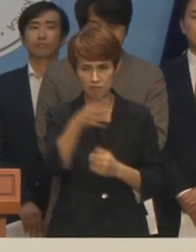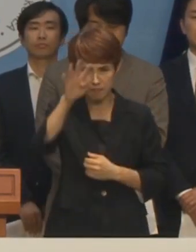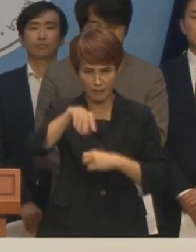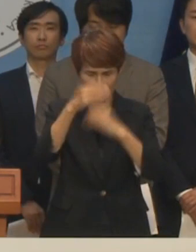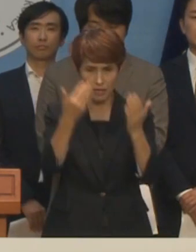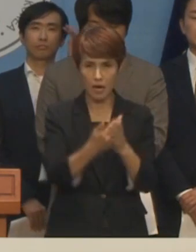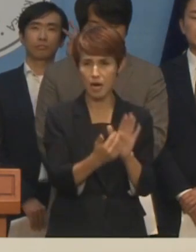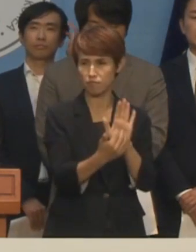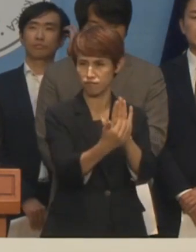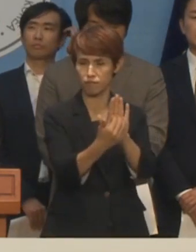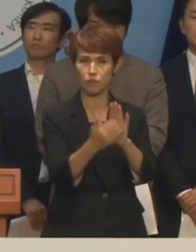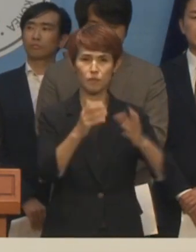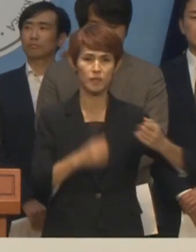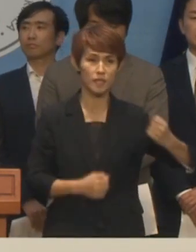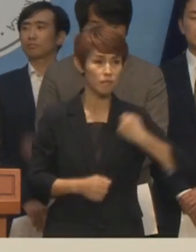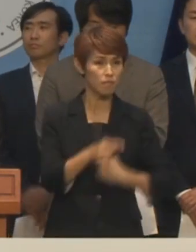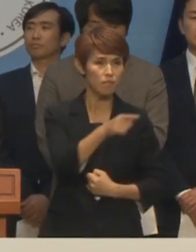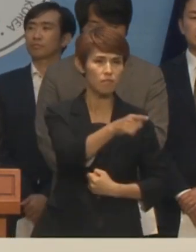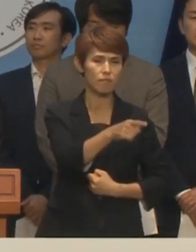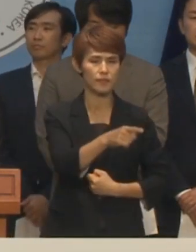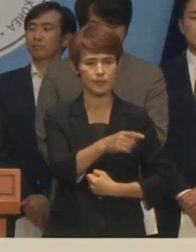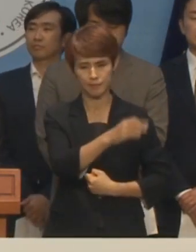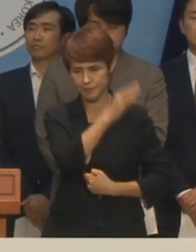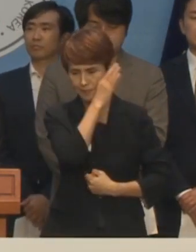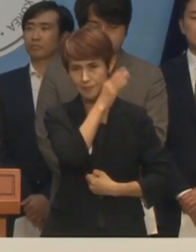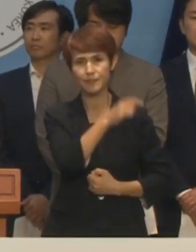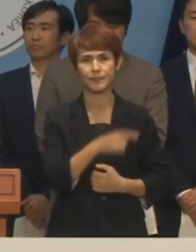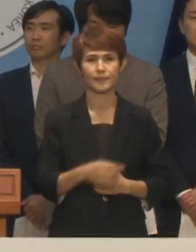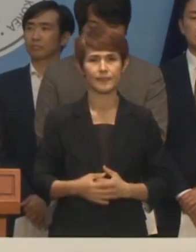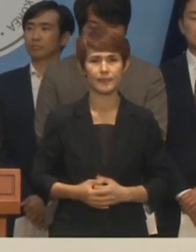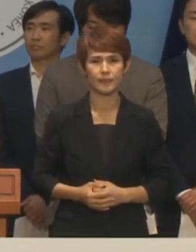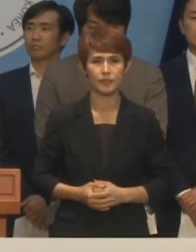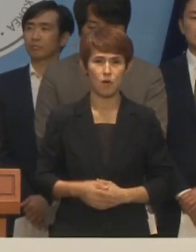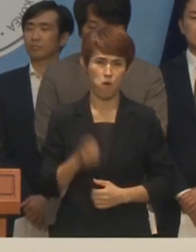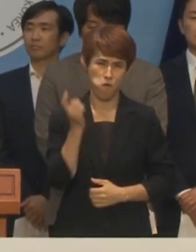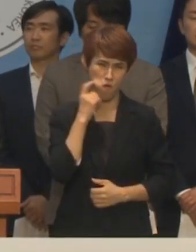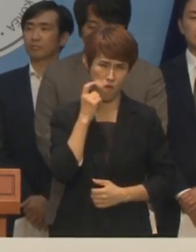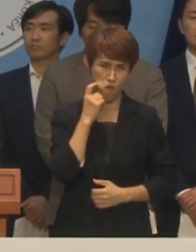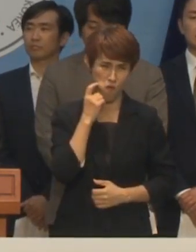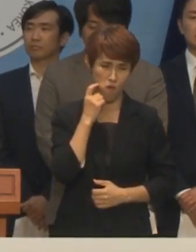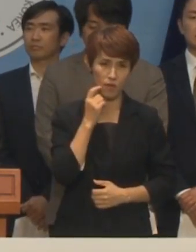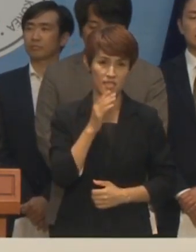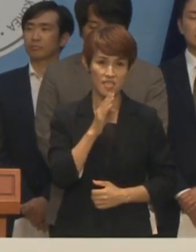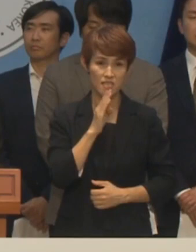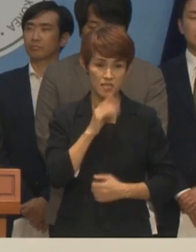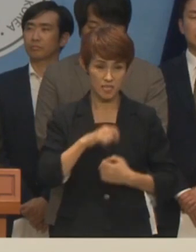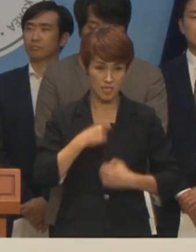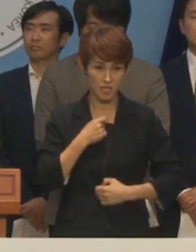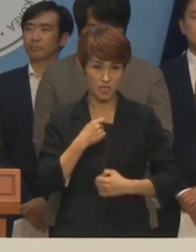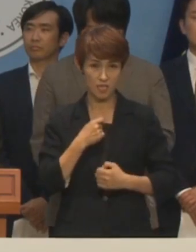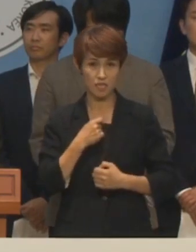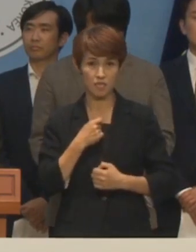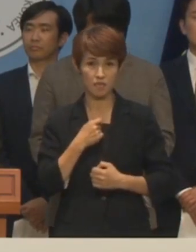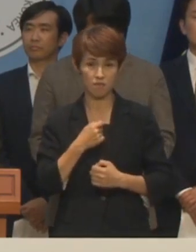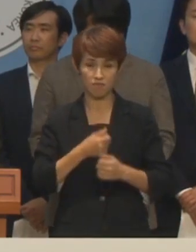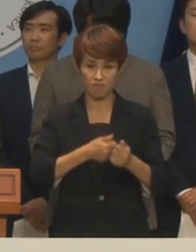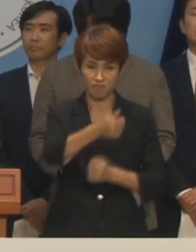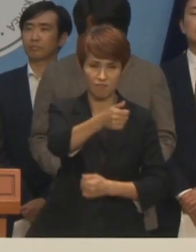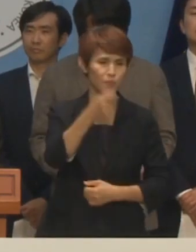국민의힘은 국민 앞에 부끄러운 줄 알아야 합니다. 거짓은 진실을 절대 덮을 수가